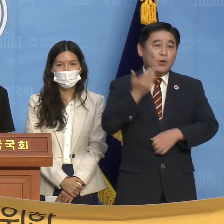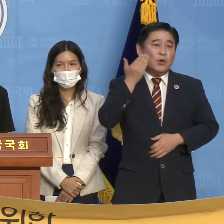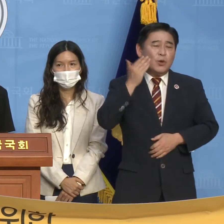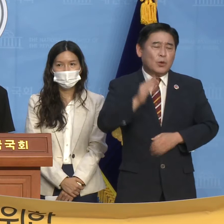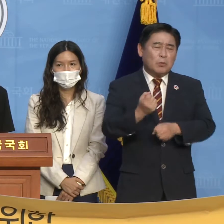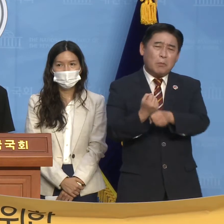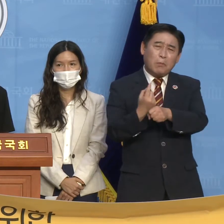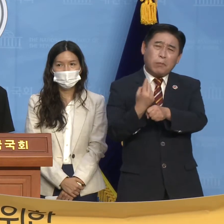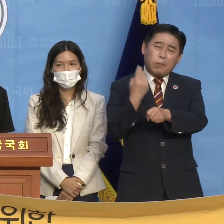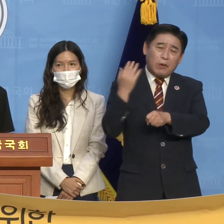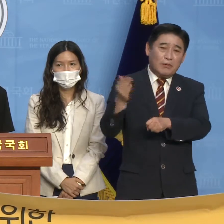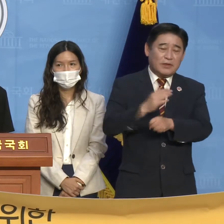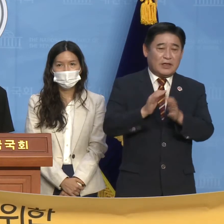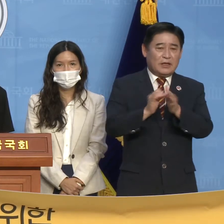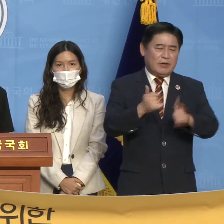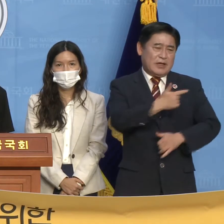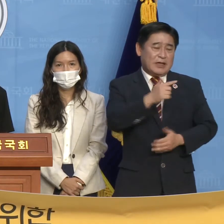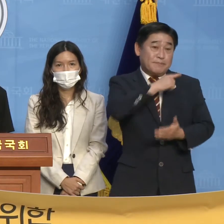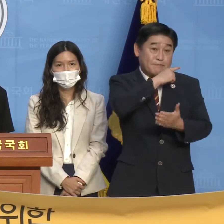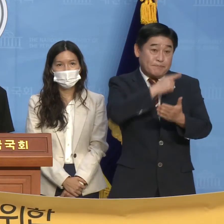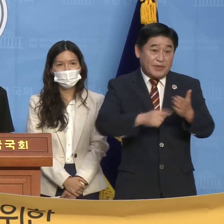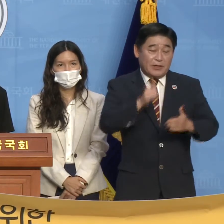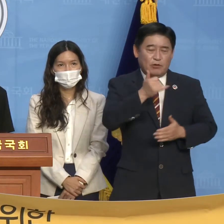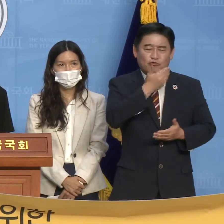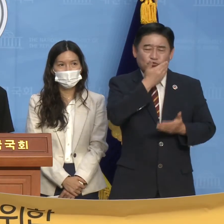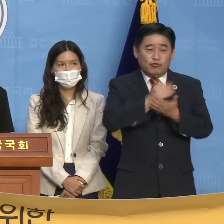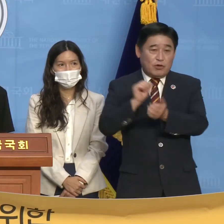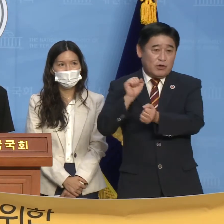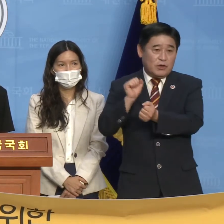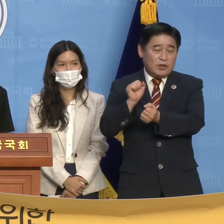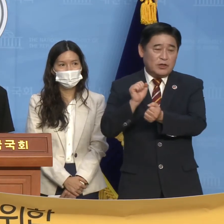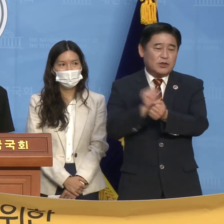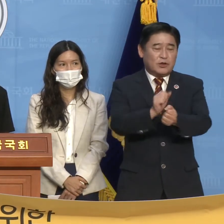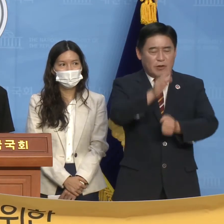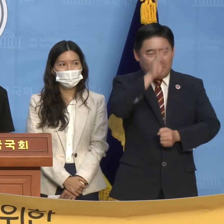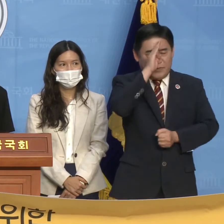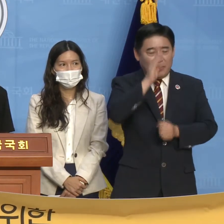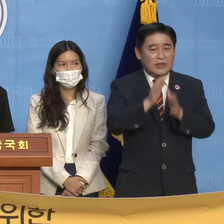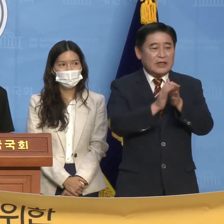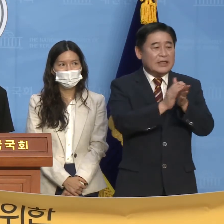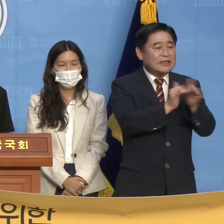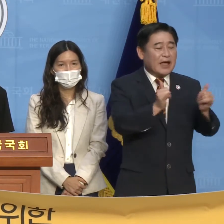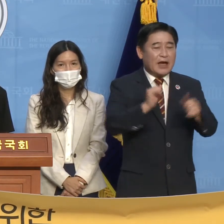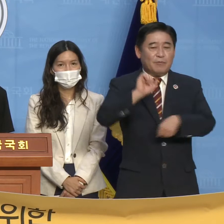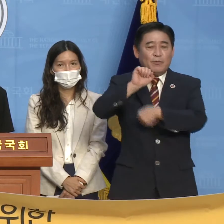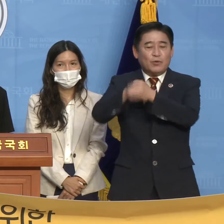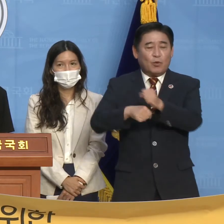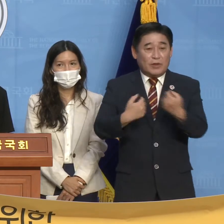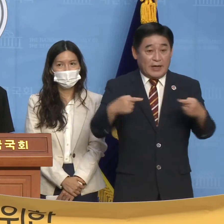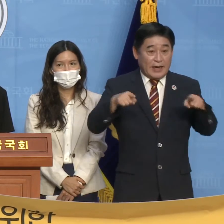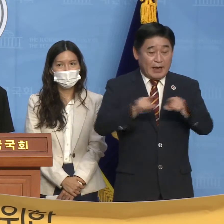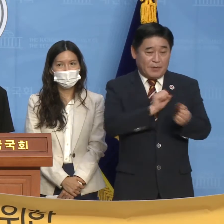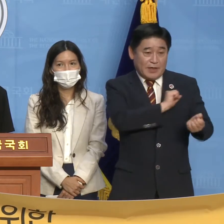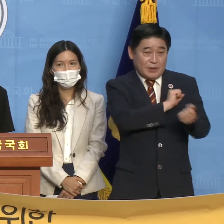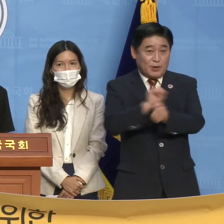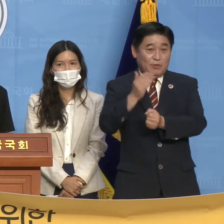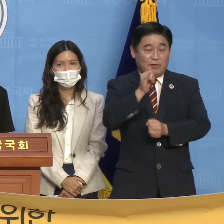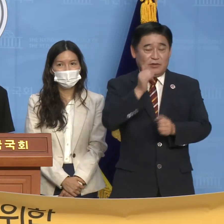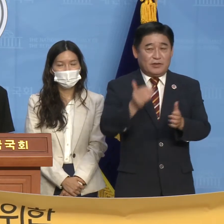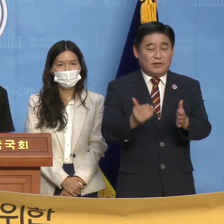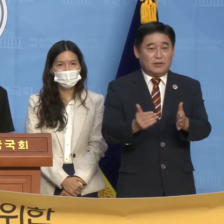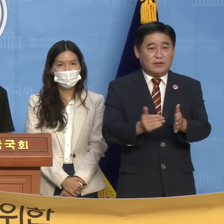최근 몇 년 동안 인류에게 큰 피해를 입힌 주요 감염병은 모두 인수 공통병원체에 의한 것이다.